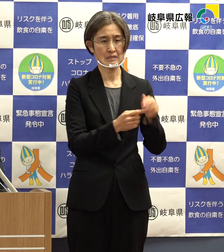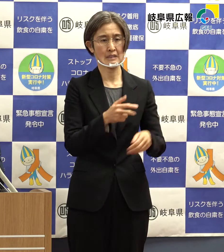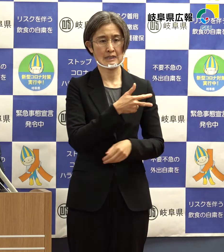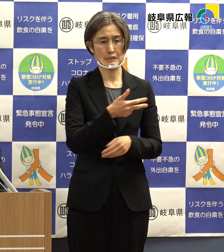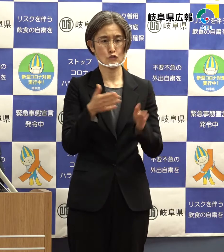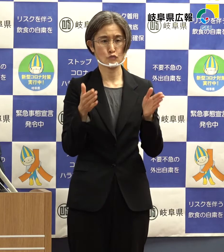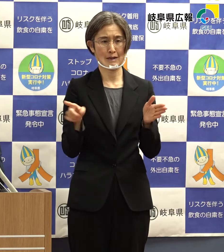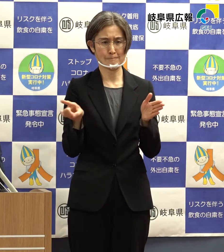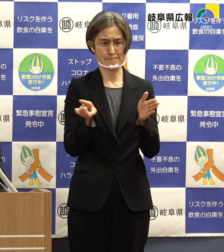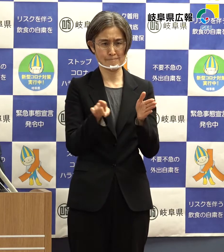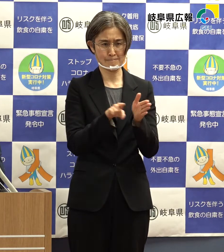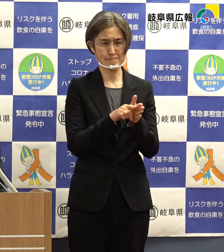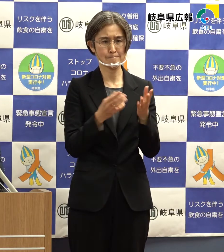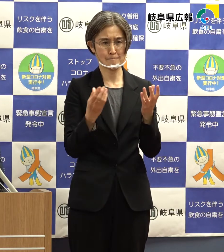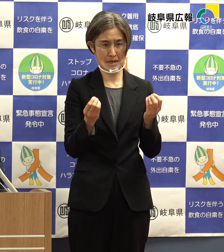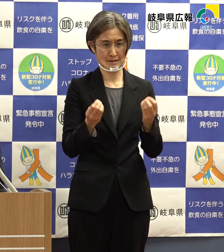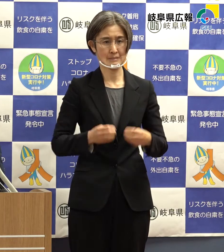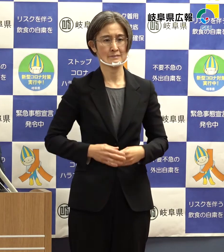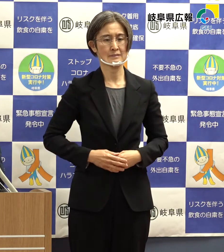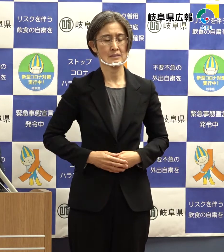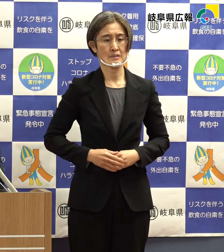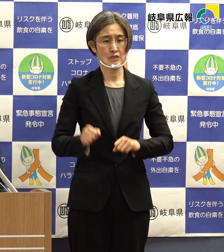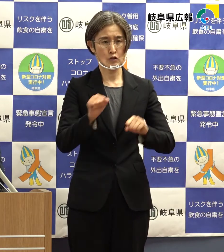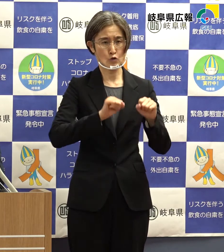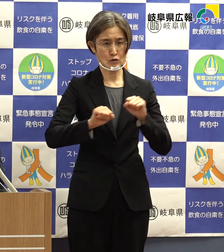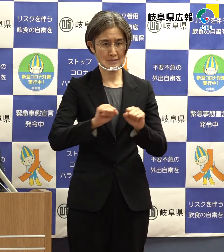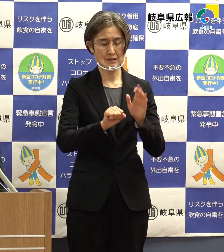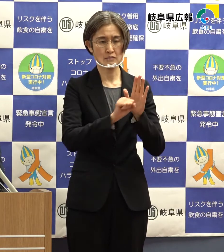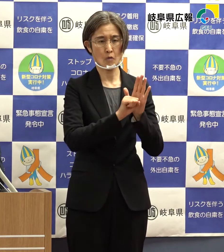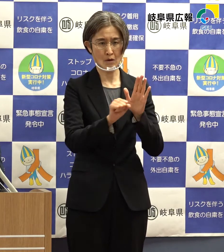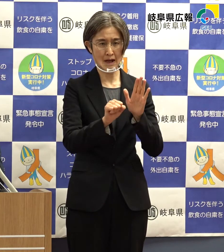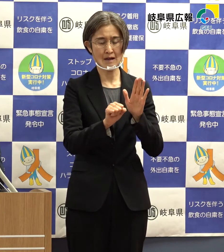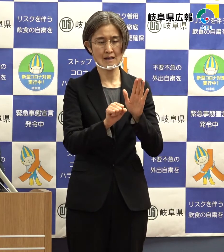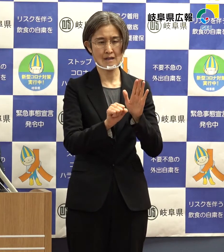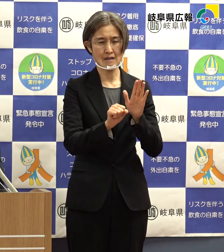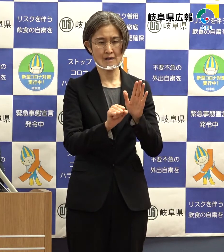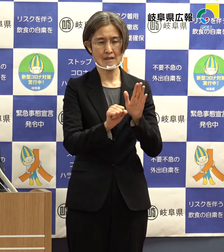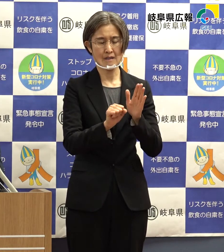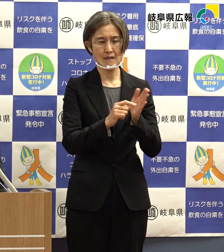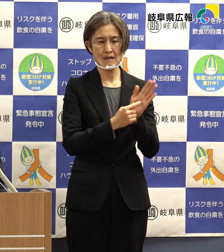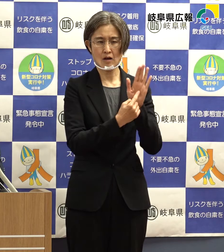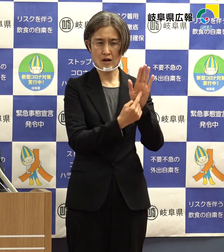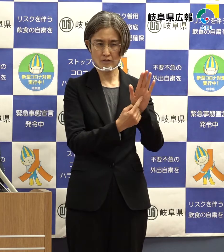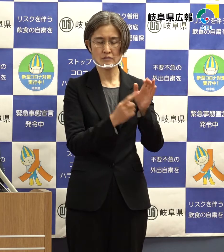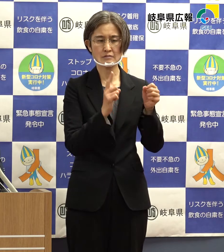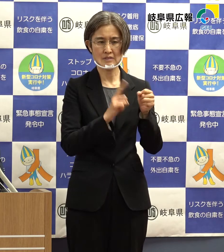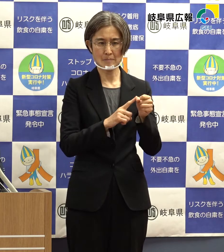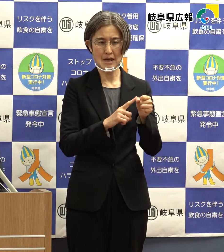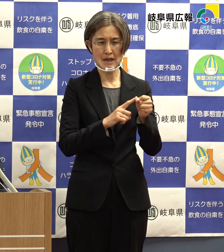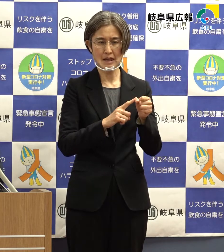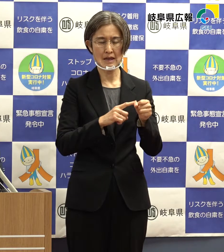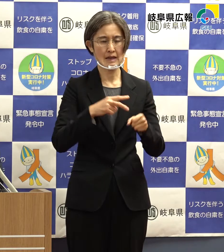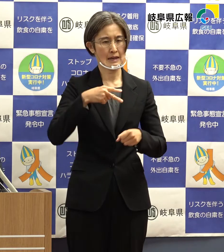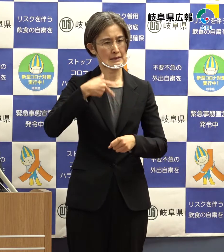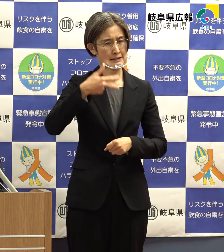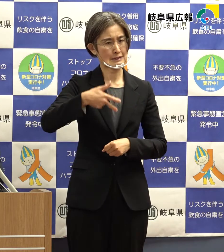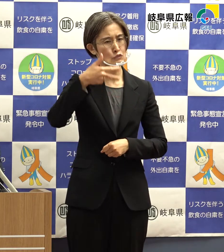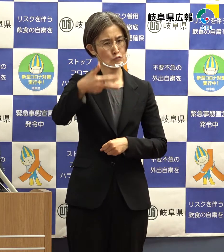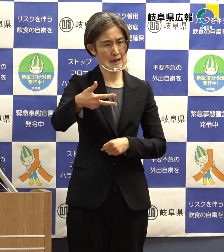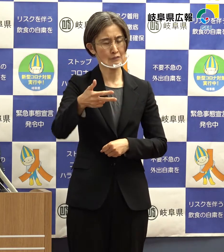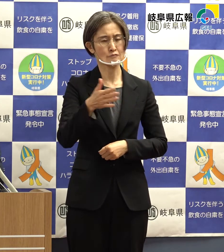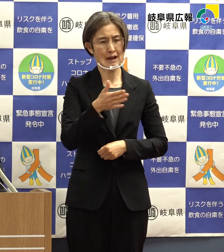ということで、まあ、取り組みの成果とが数字として現れるのが大体10日から20日、2週間前後ということであります